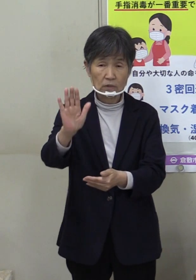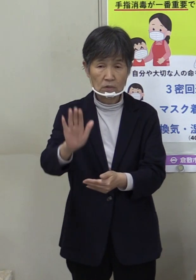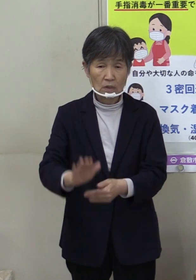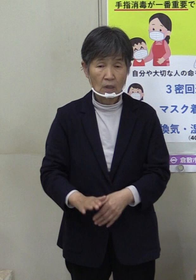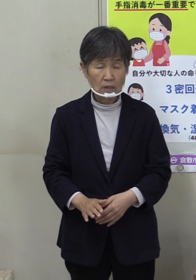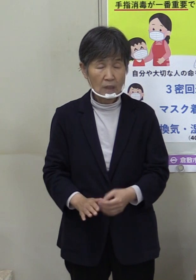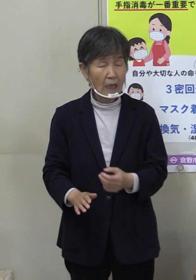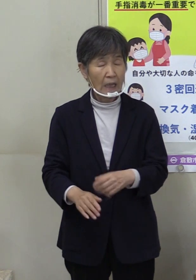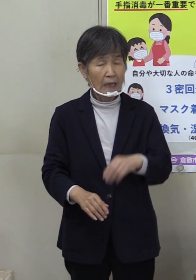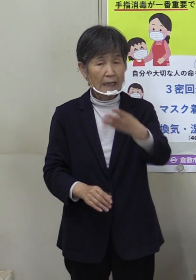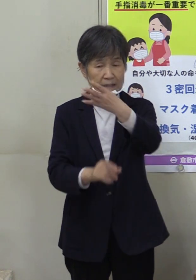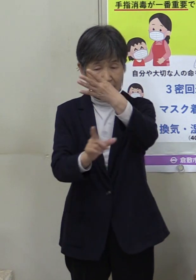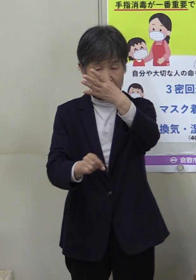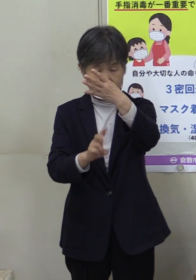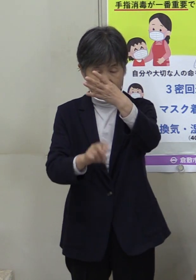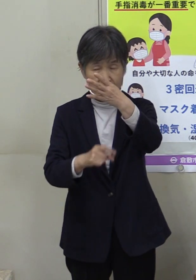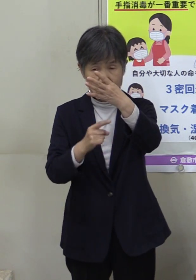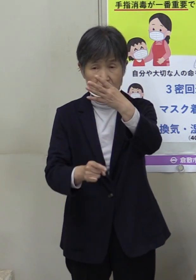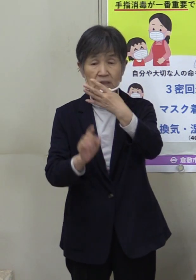1日以降ということ